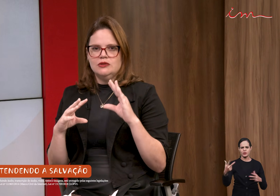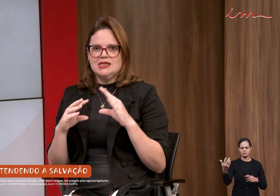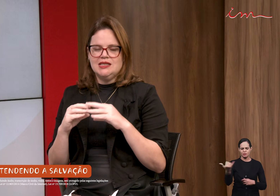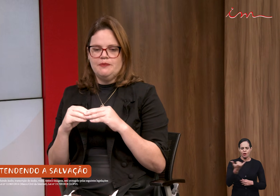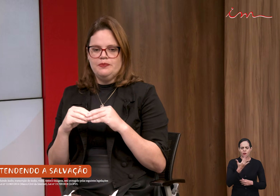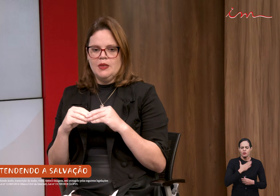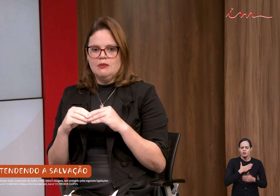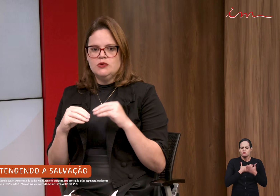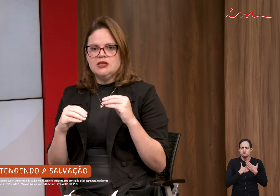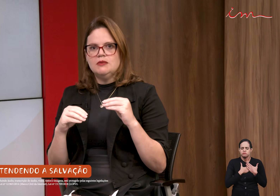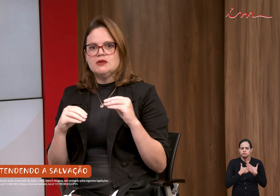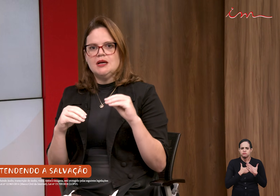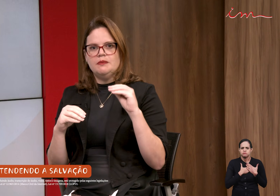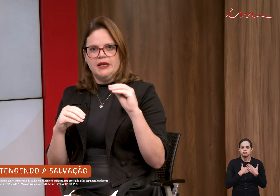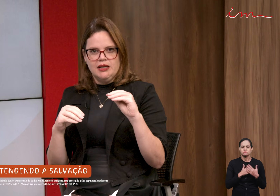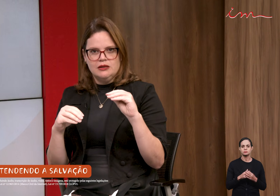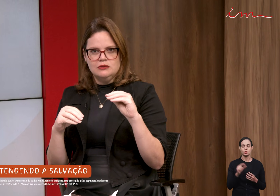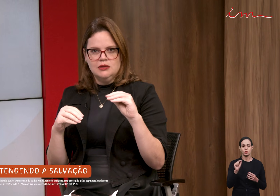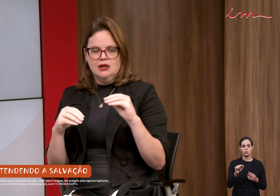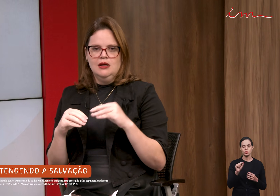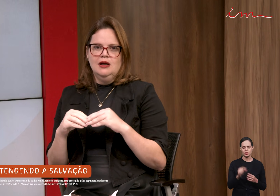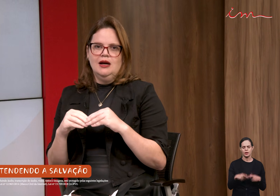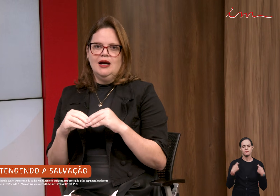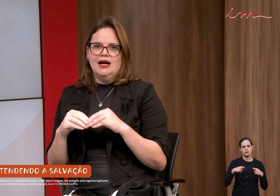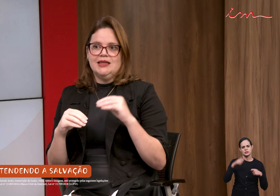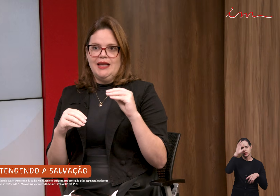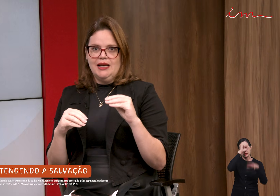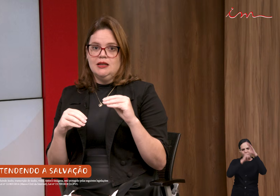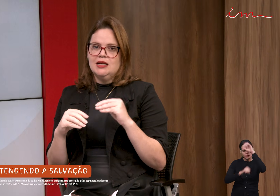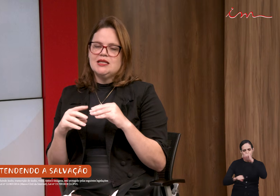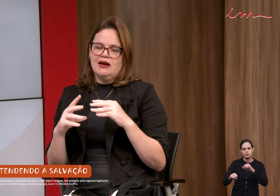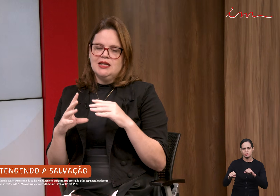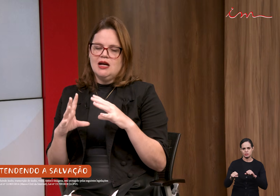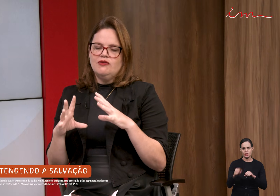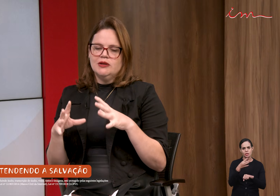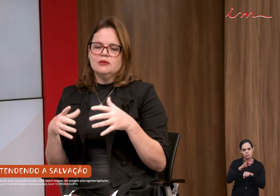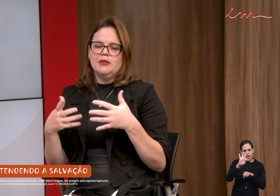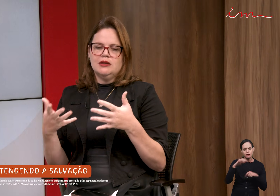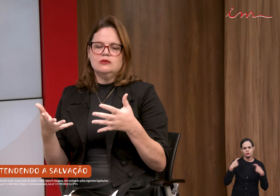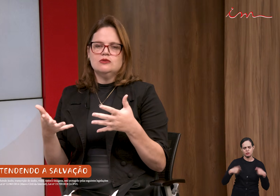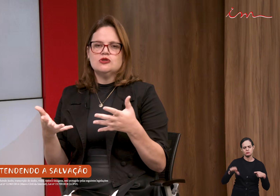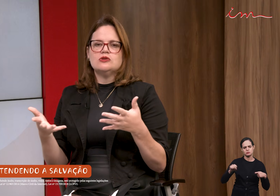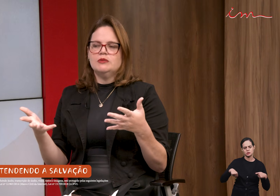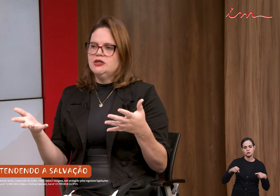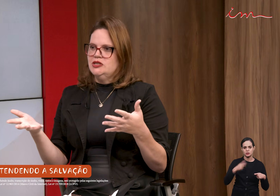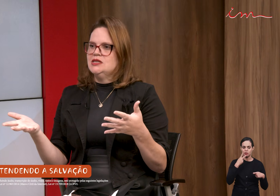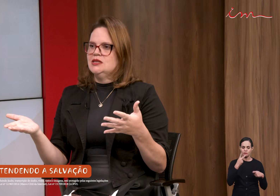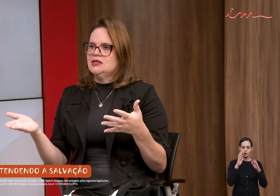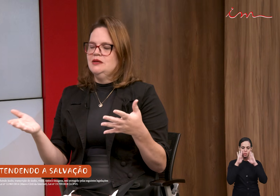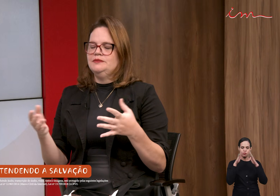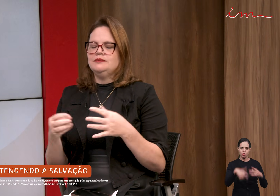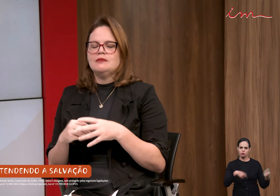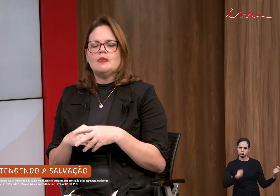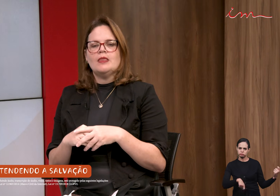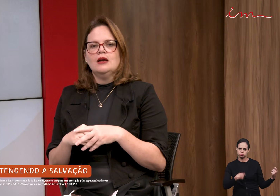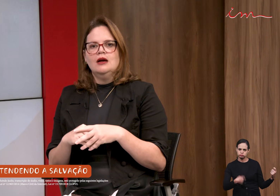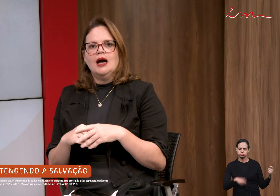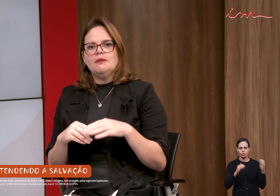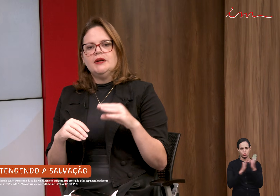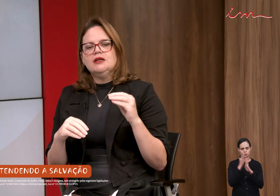muito, ela falou assim, meus irmãos, aprendam a técnica, ele estava falando para os instrumentistas, né?